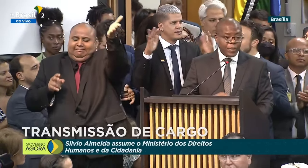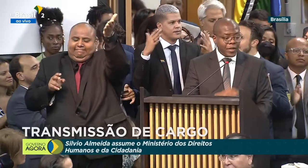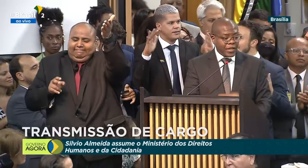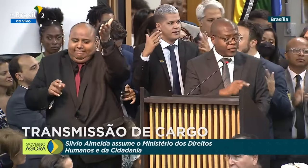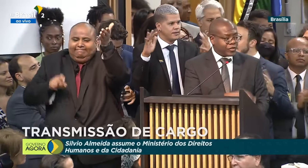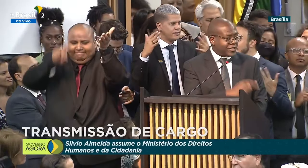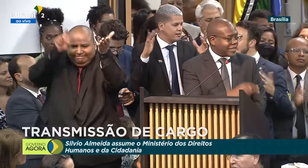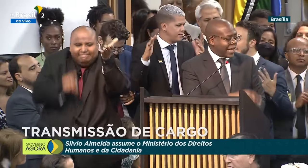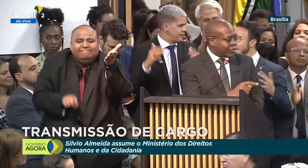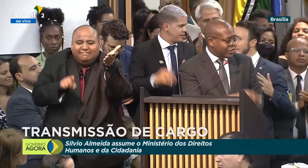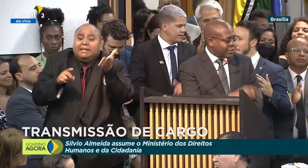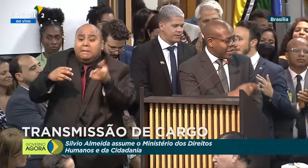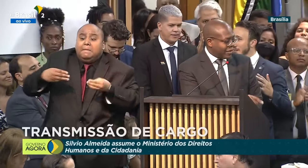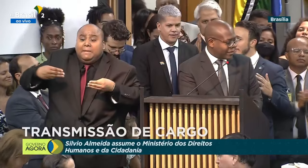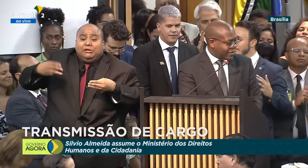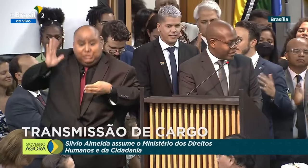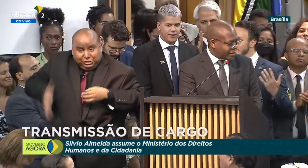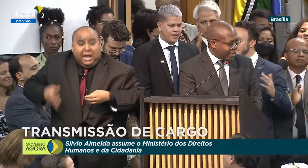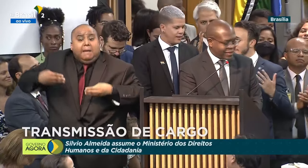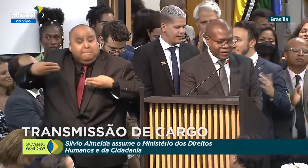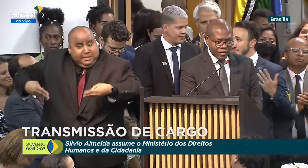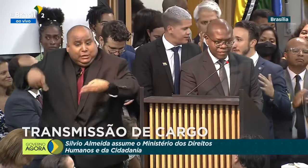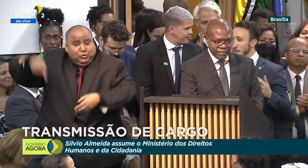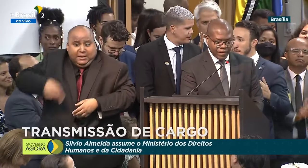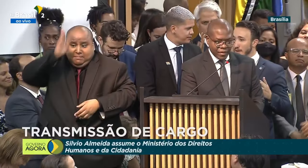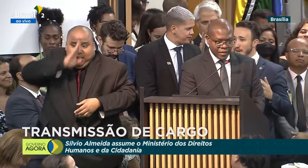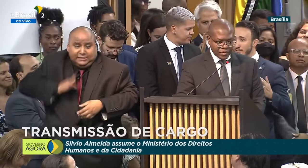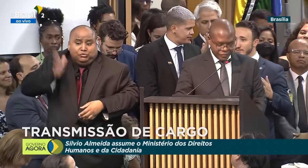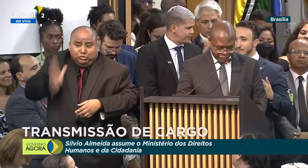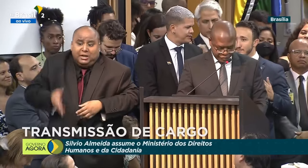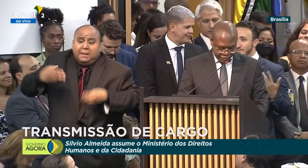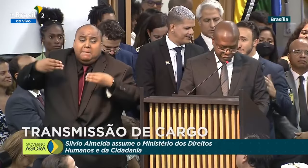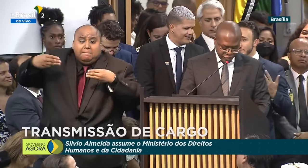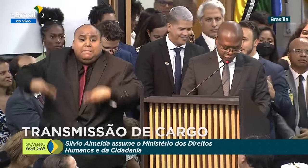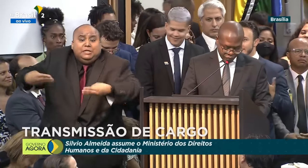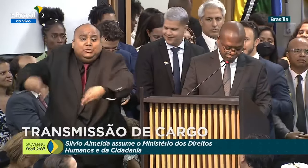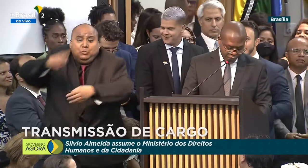que foi ministro de estado também desse Brasil